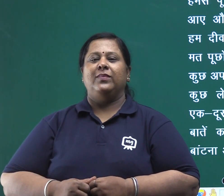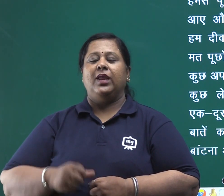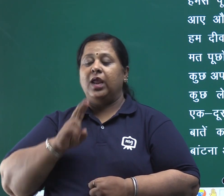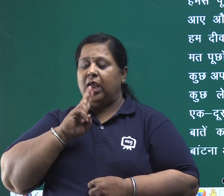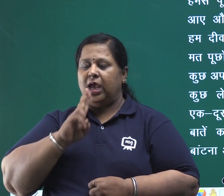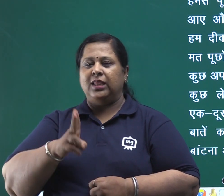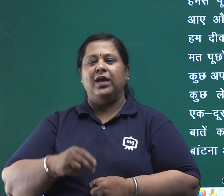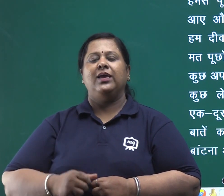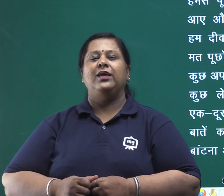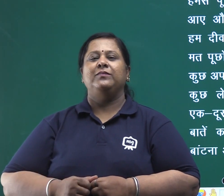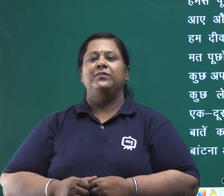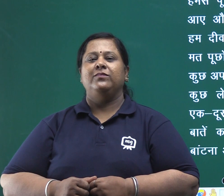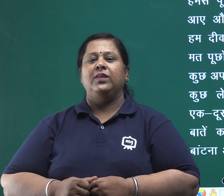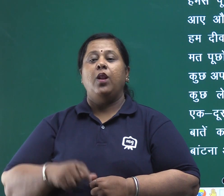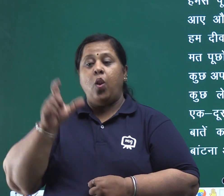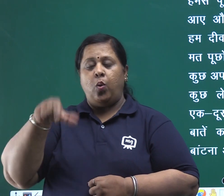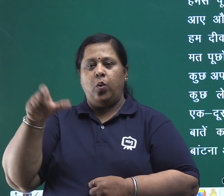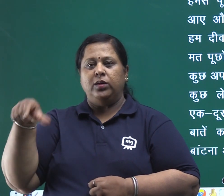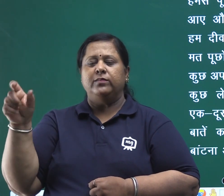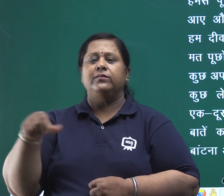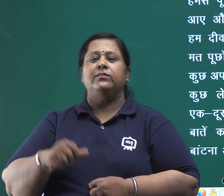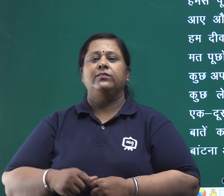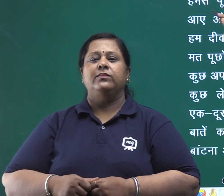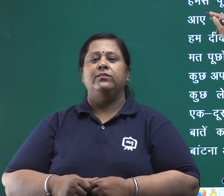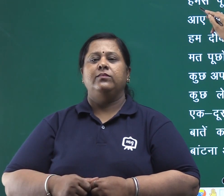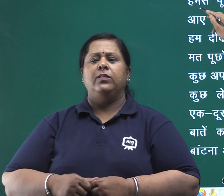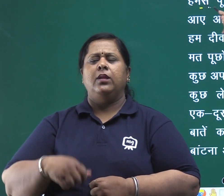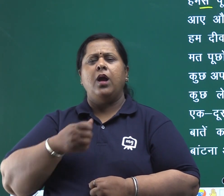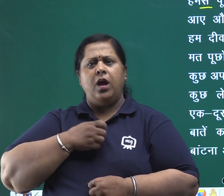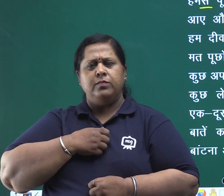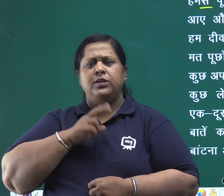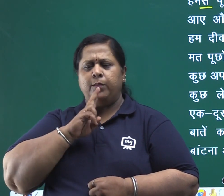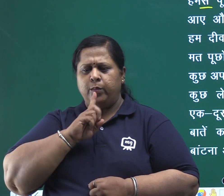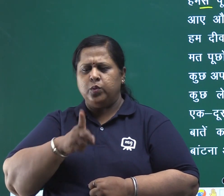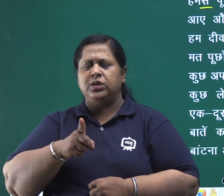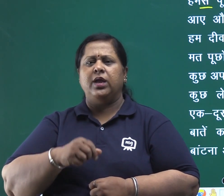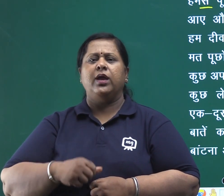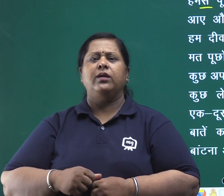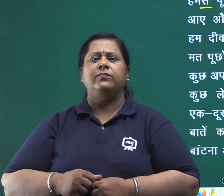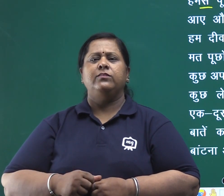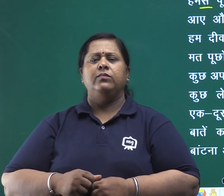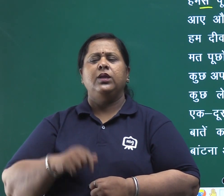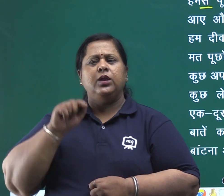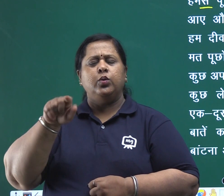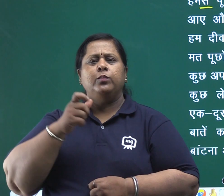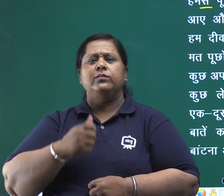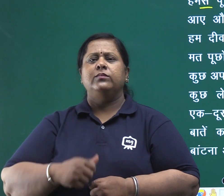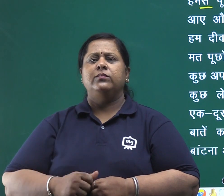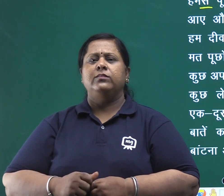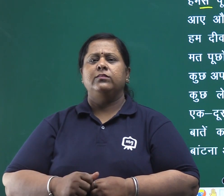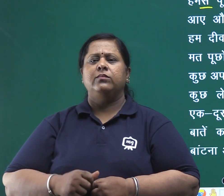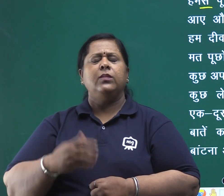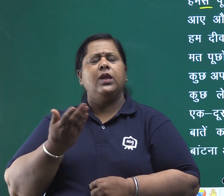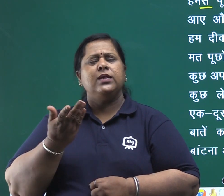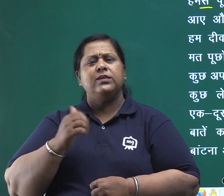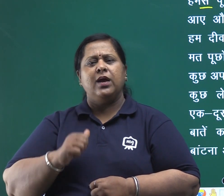कहते हैं कि लोग हमसे पूछते हैं कि तुम